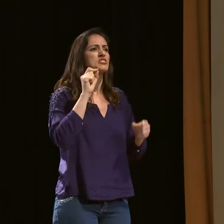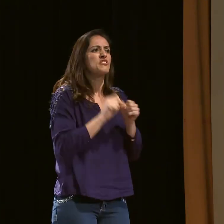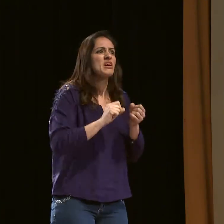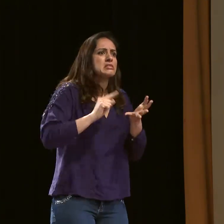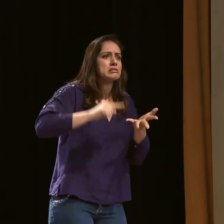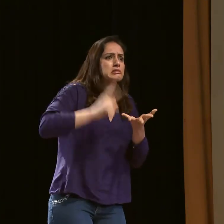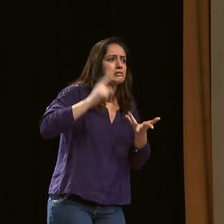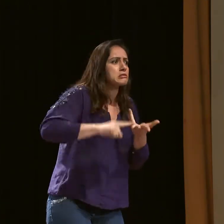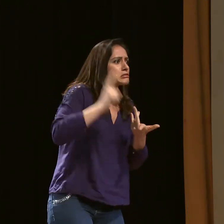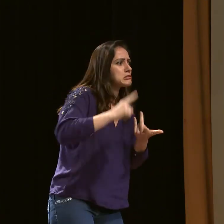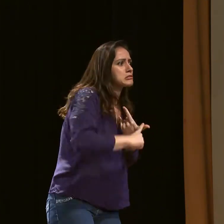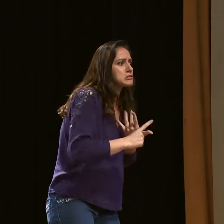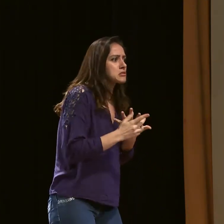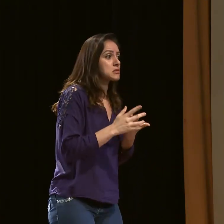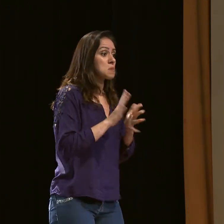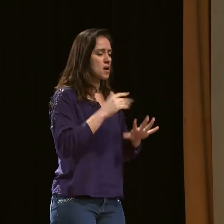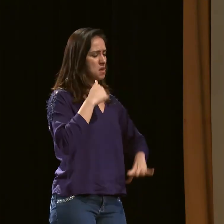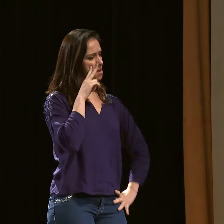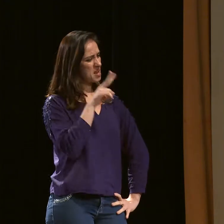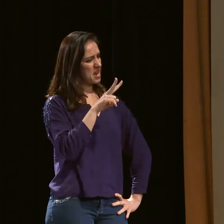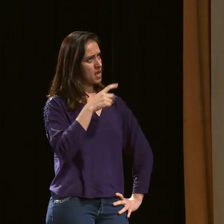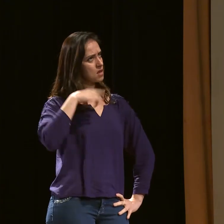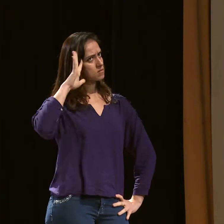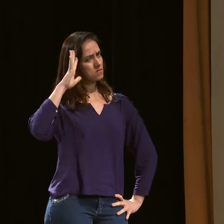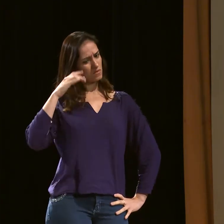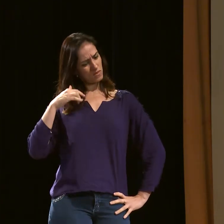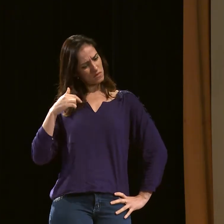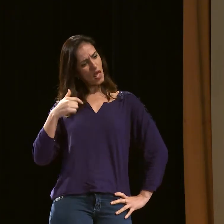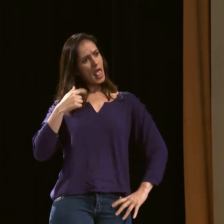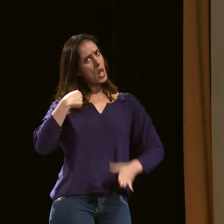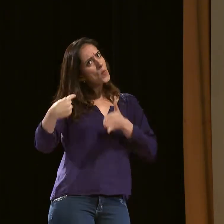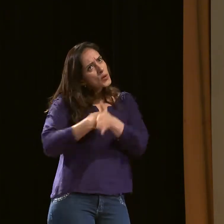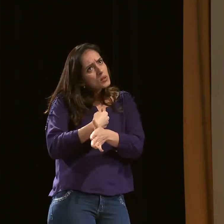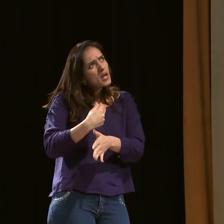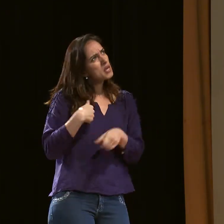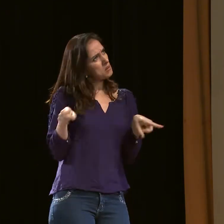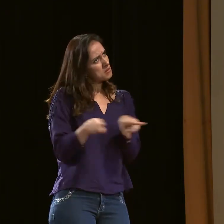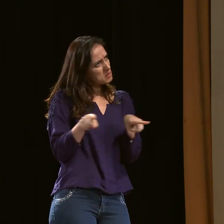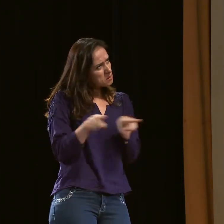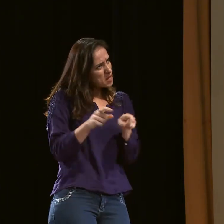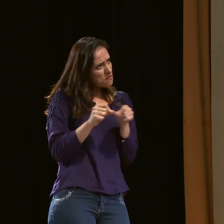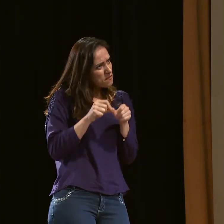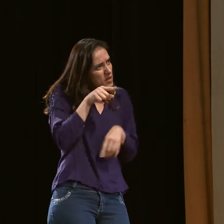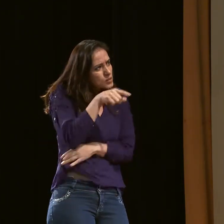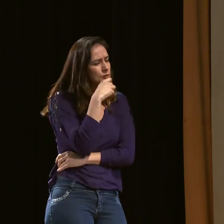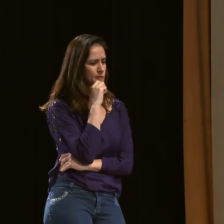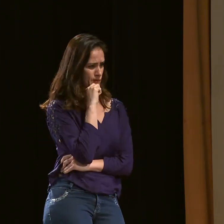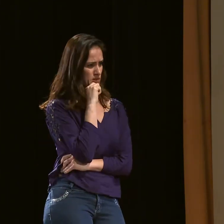diziam que eles eram desprezados pelos ouvintes e que os ouvintes faziam isso ou aquilo outro. E eu ficava pensando, eu me perguntava, será que eu também faço a